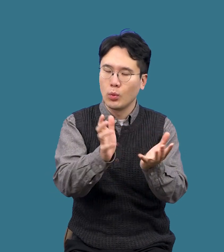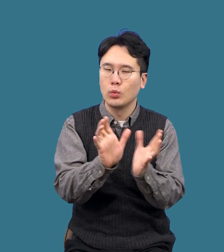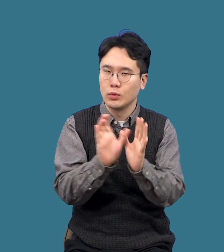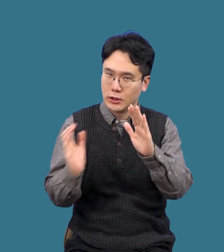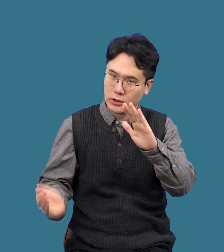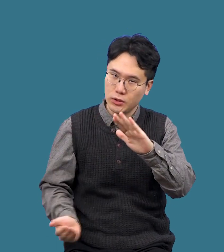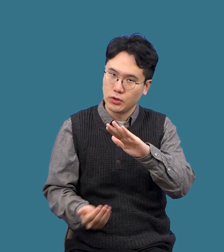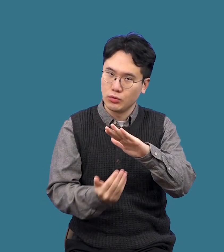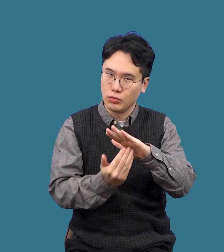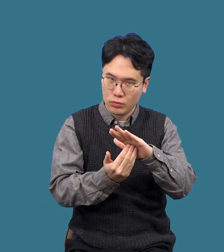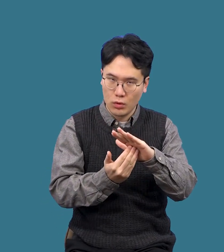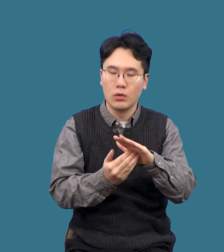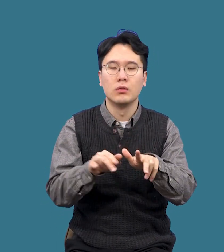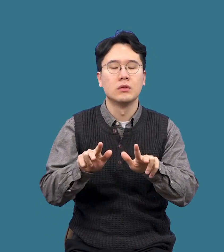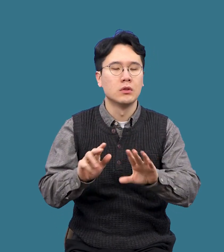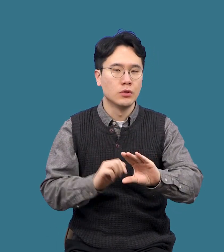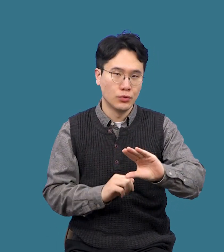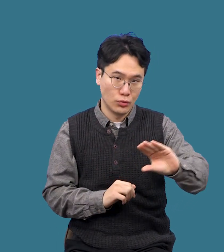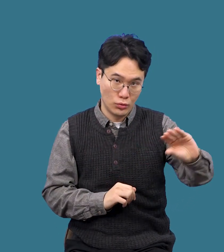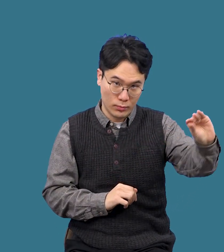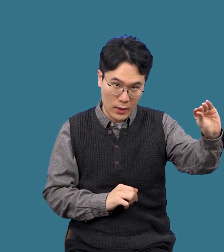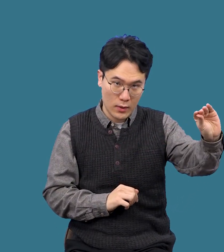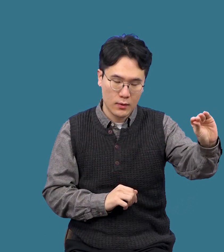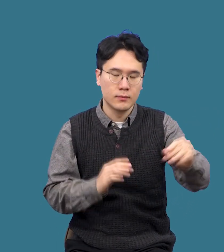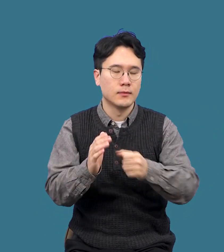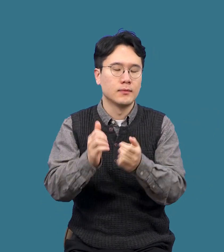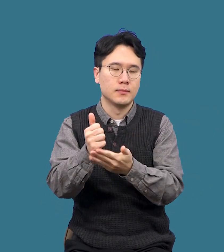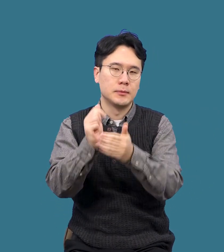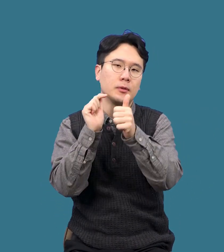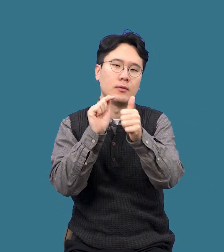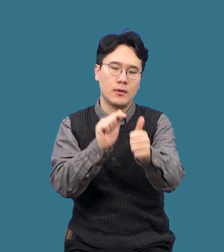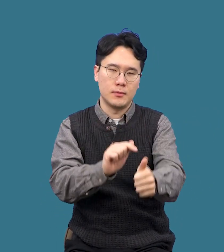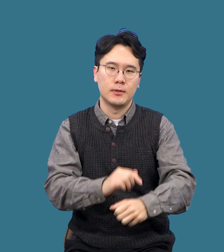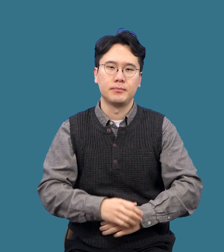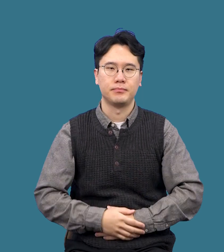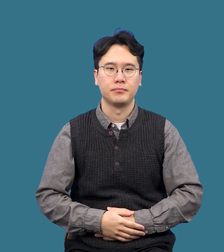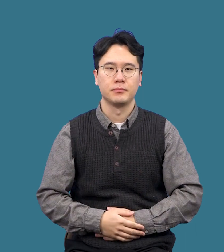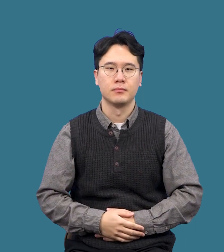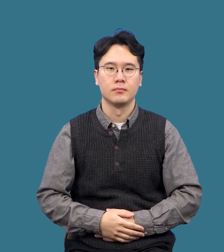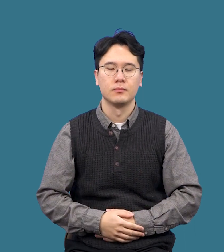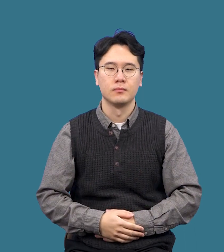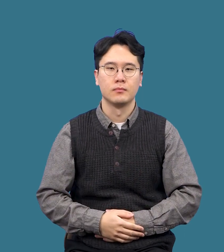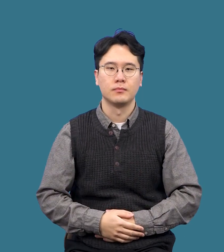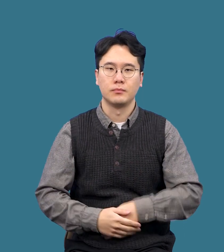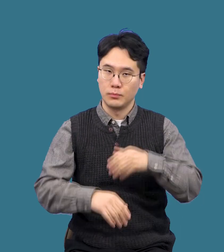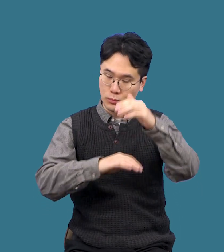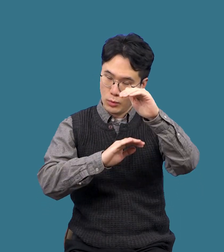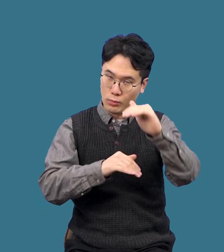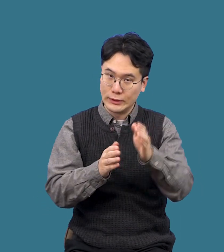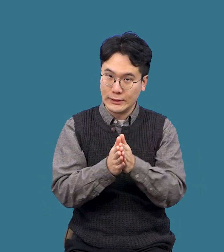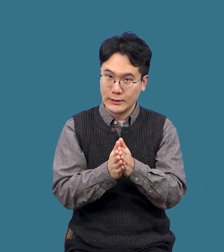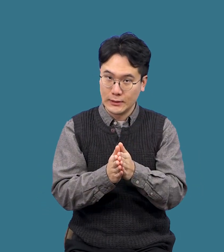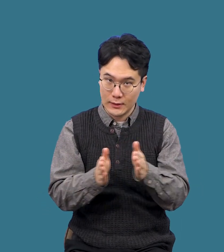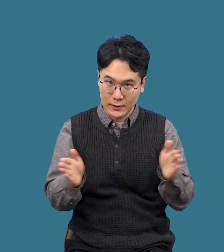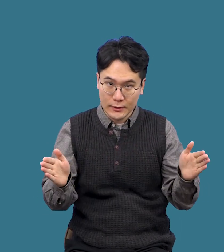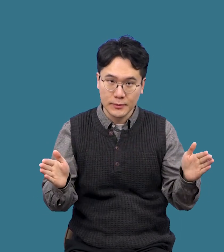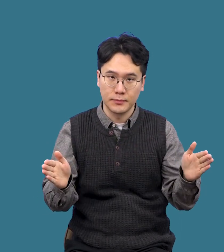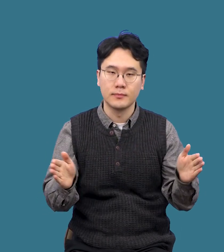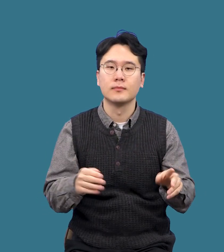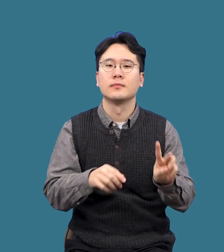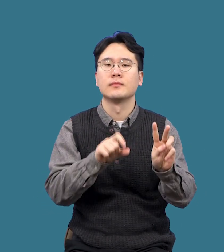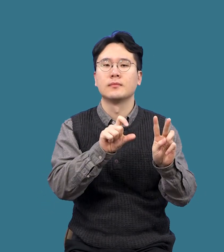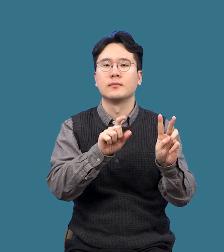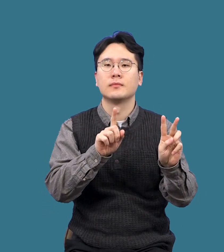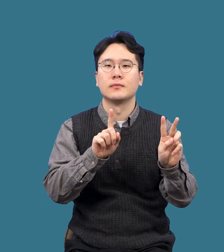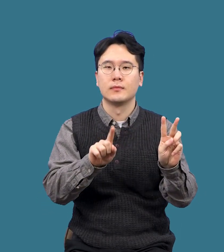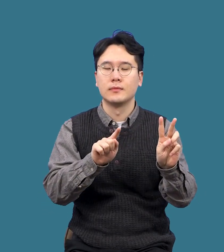떠나갈 것을 하나님이 명령하십니다. 본문이 시작되는 민수기 2장 1절과 2절을